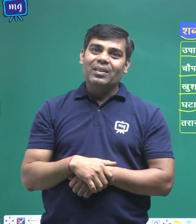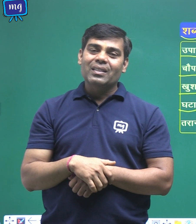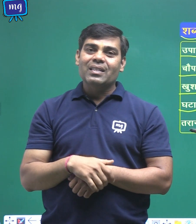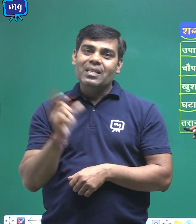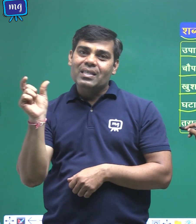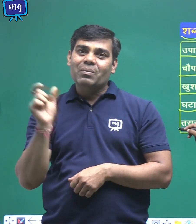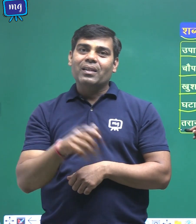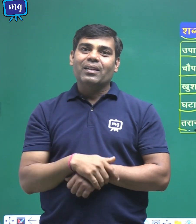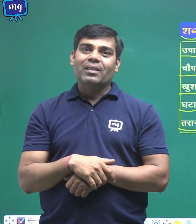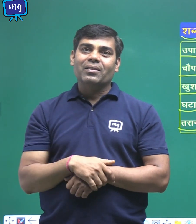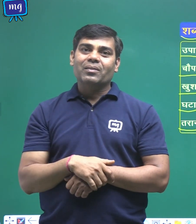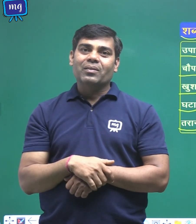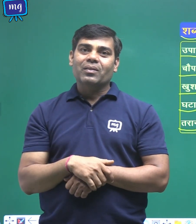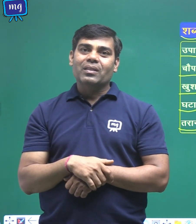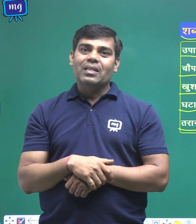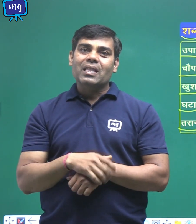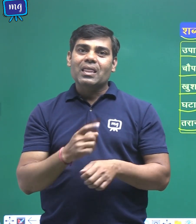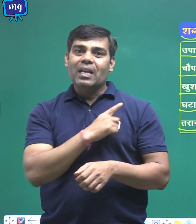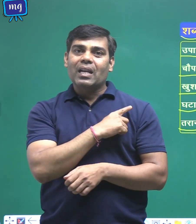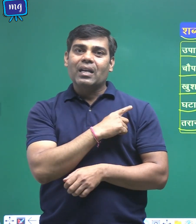शब्द है तराना,